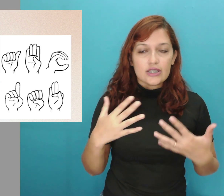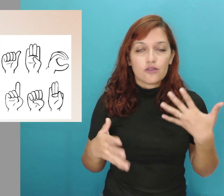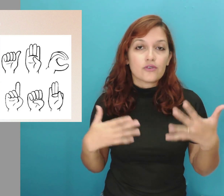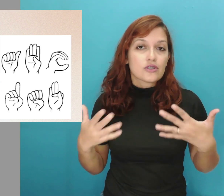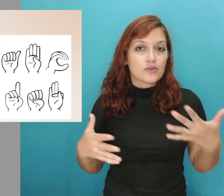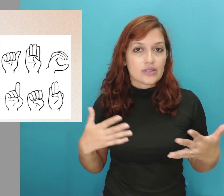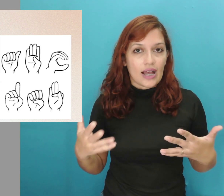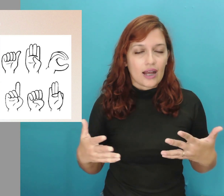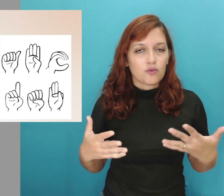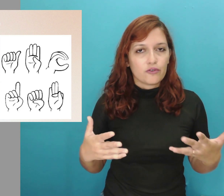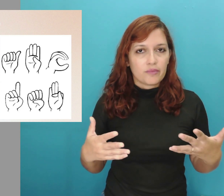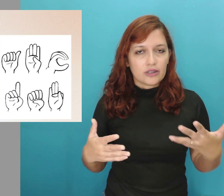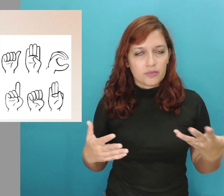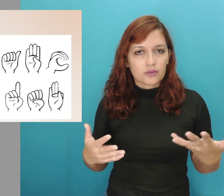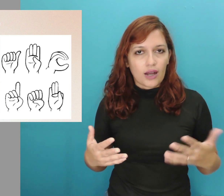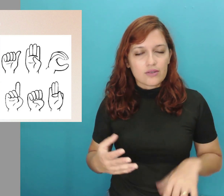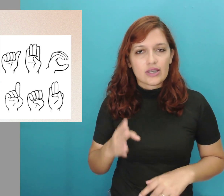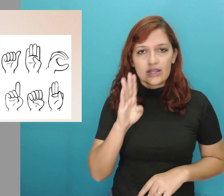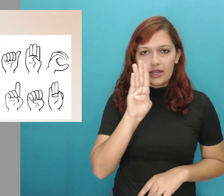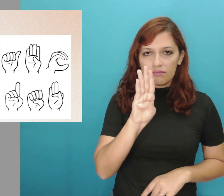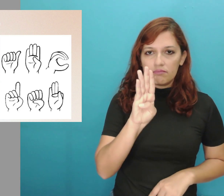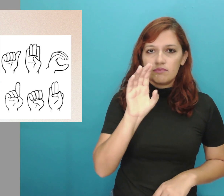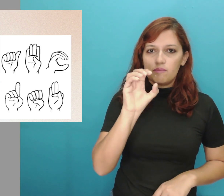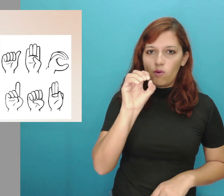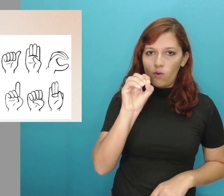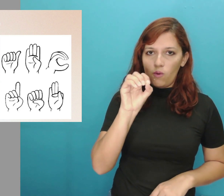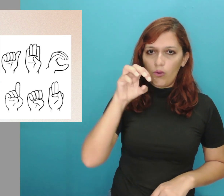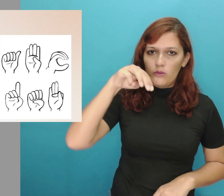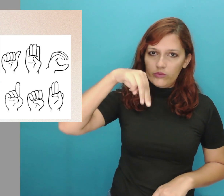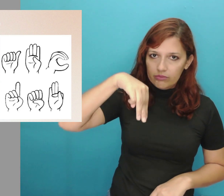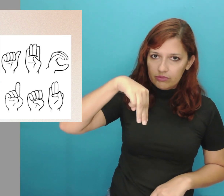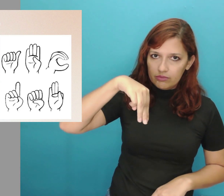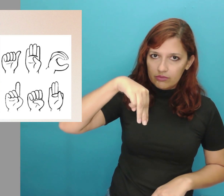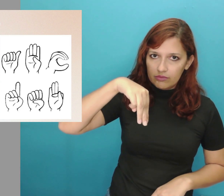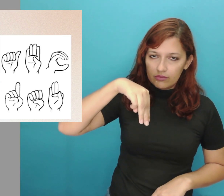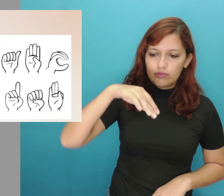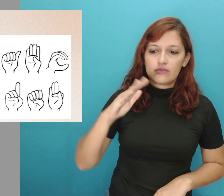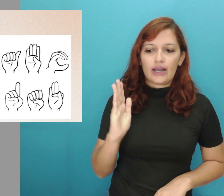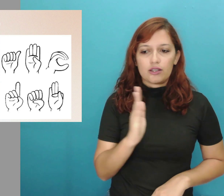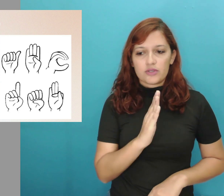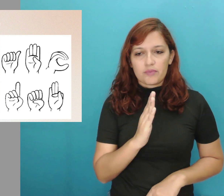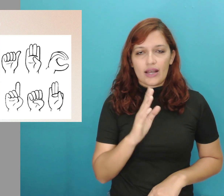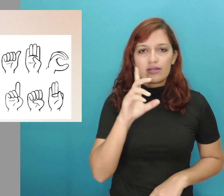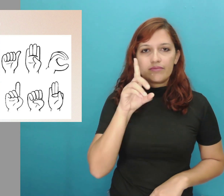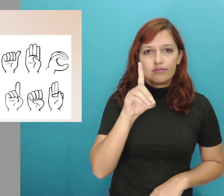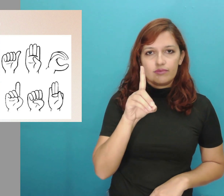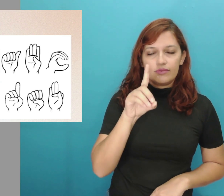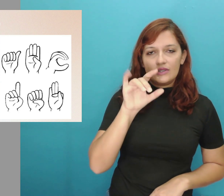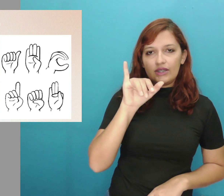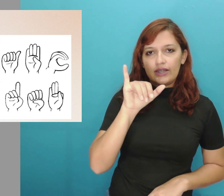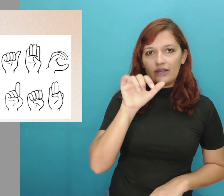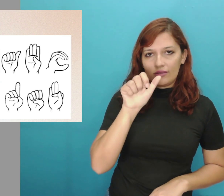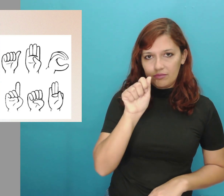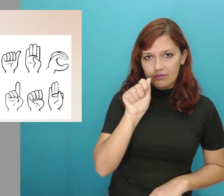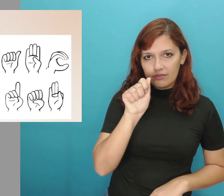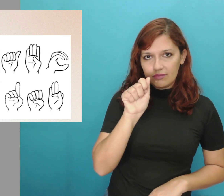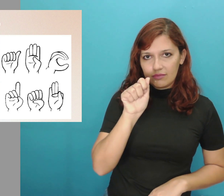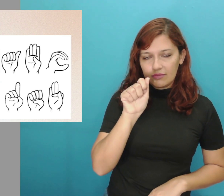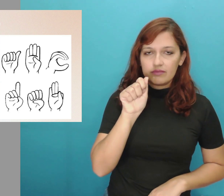eu fosse usar o alfabeto manual, seria bom, daria um espaço, dia. Mas